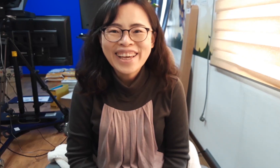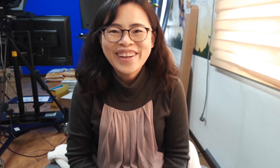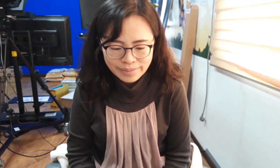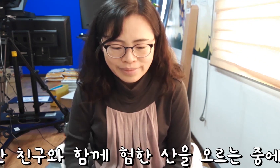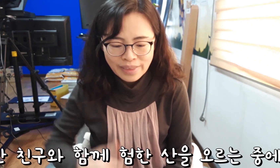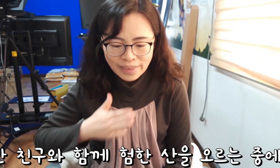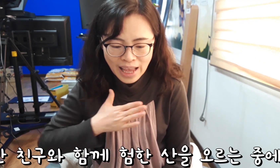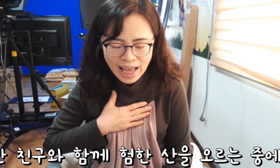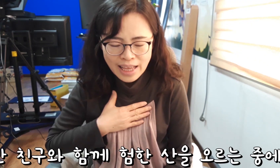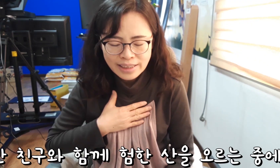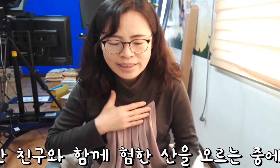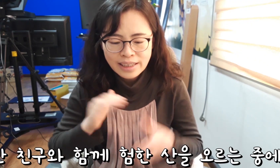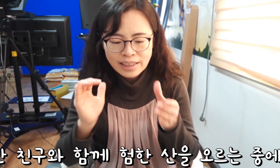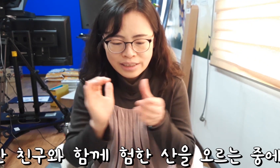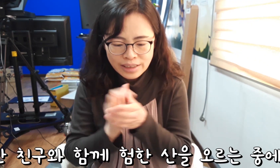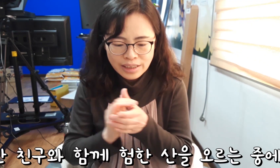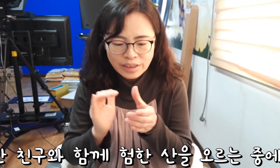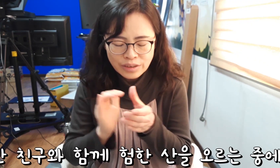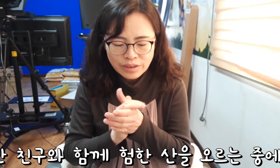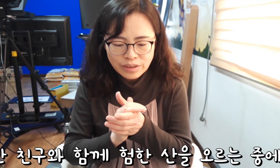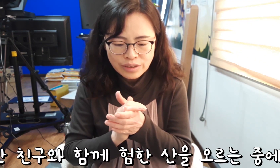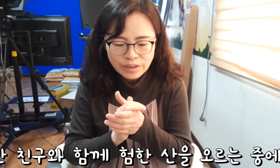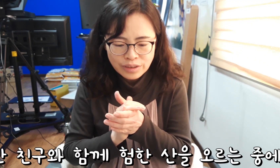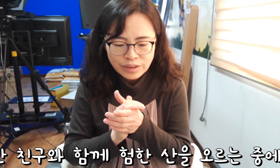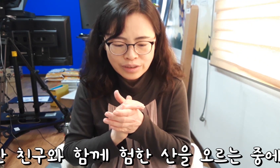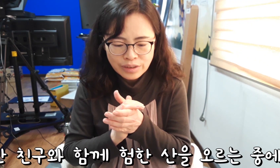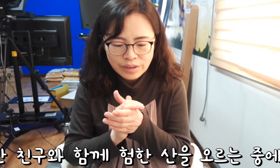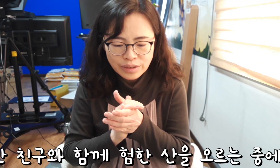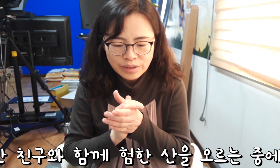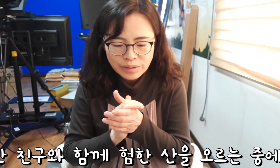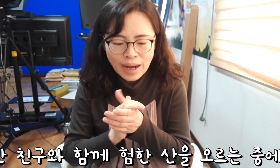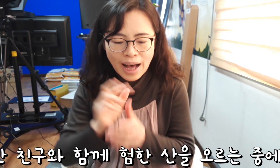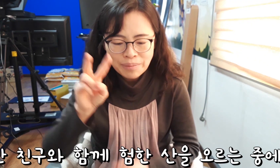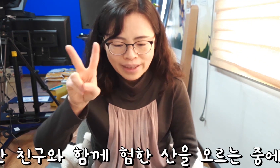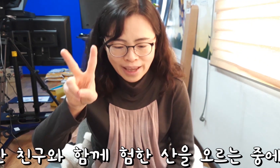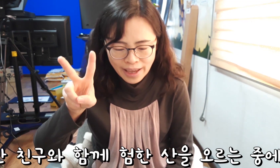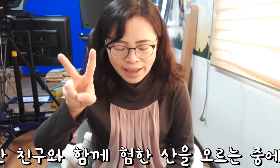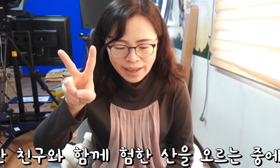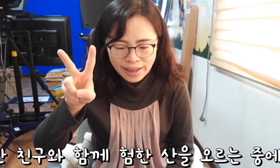안녕하세요. 난 친구와 함께